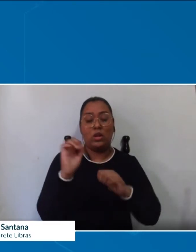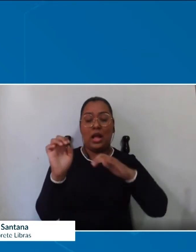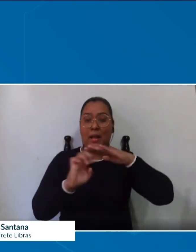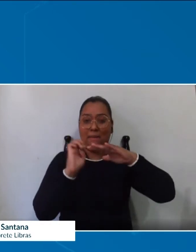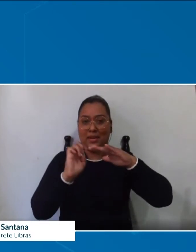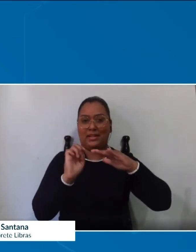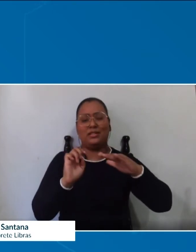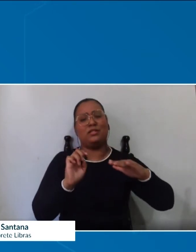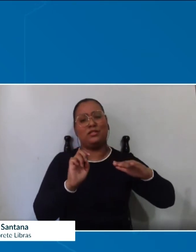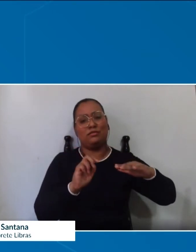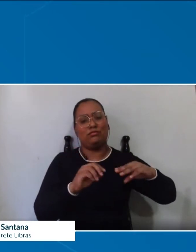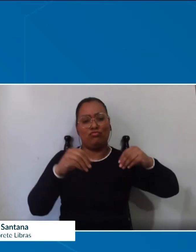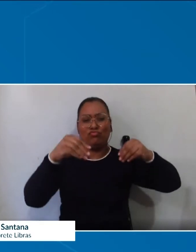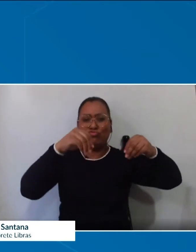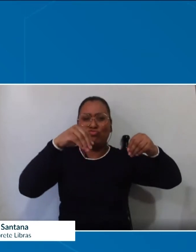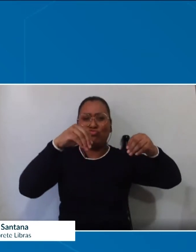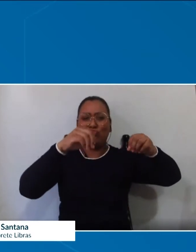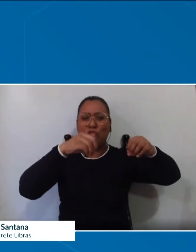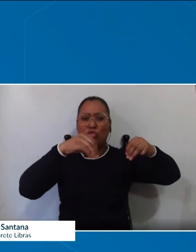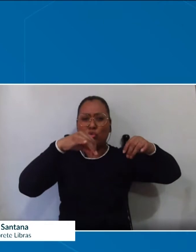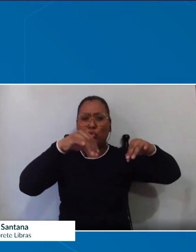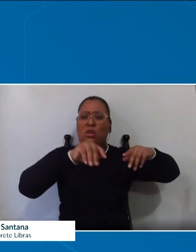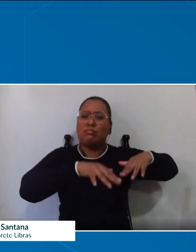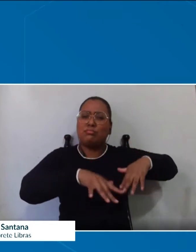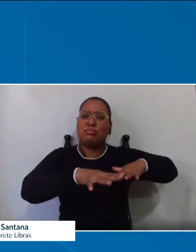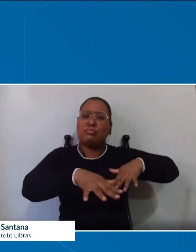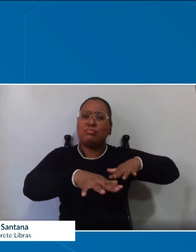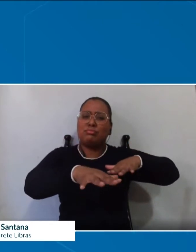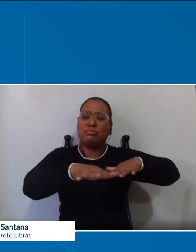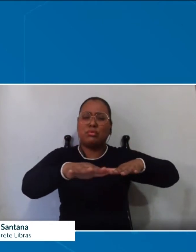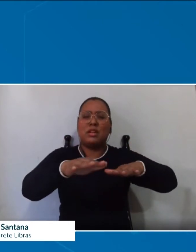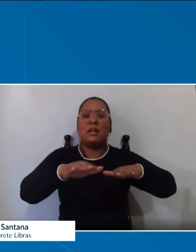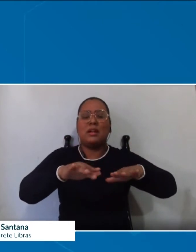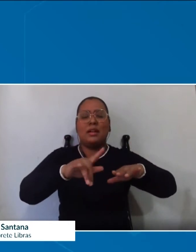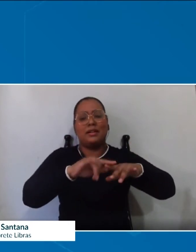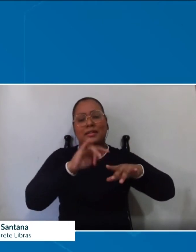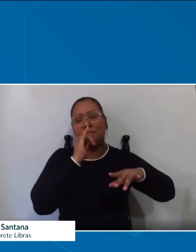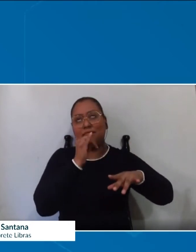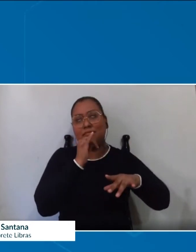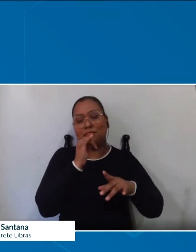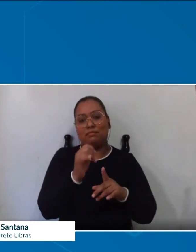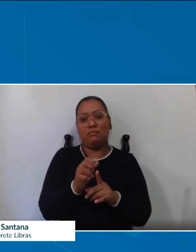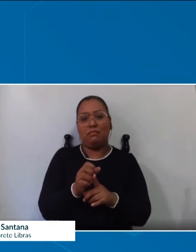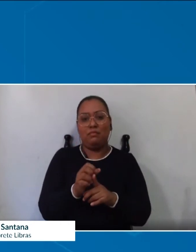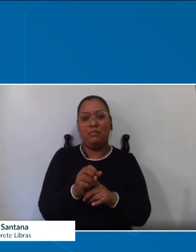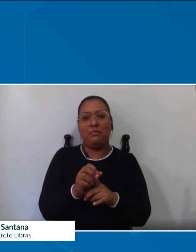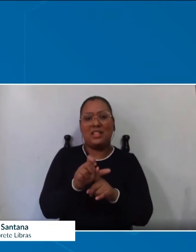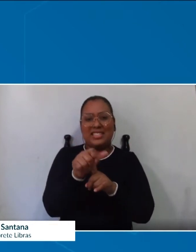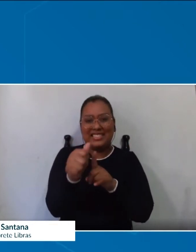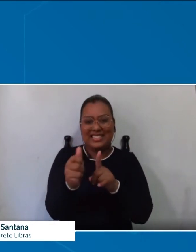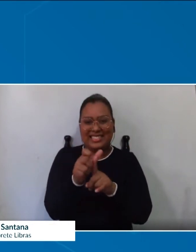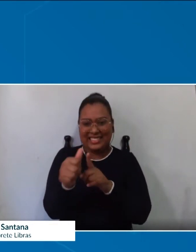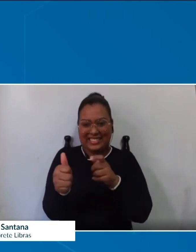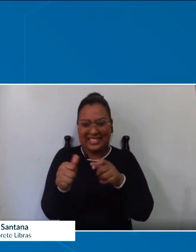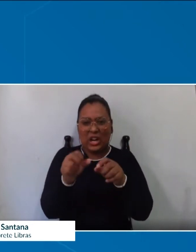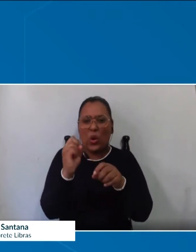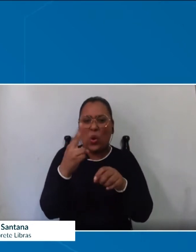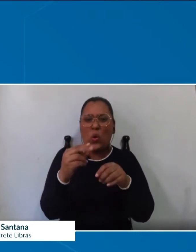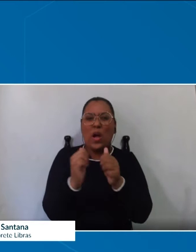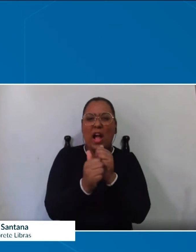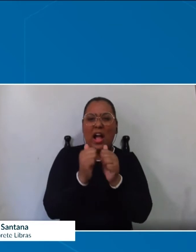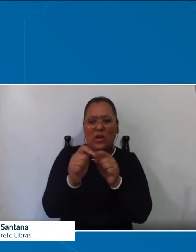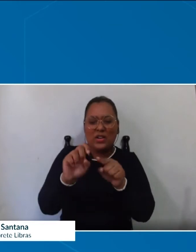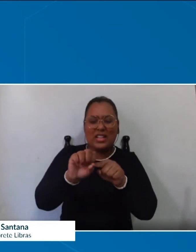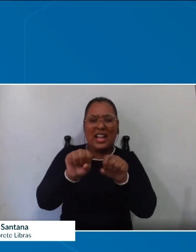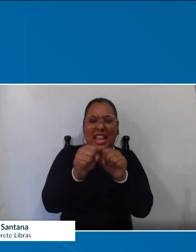que é para comercializar, mas ela tem alguns subprodutos, que tem, por exemplo, a quirera, ou grãos quebrados de arroz,